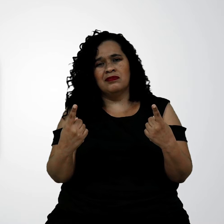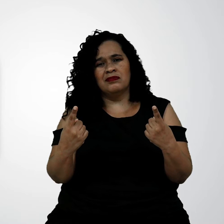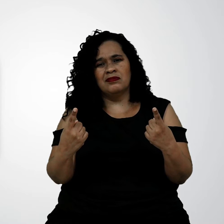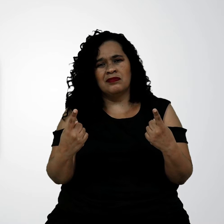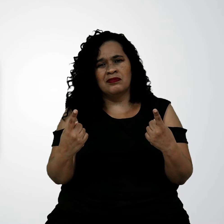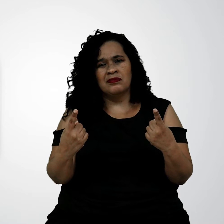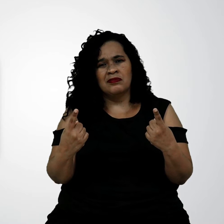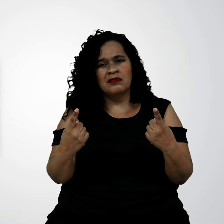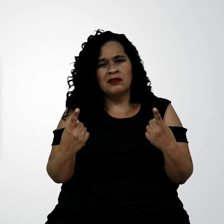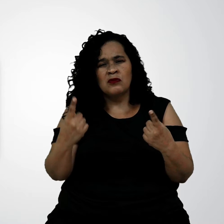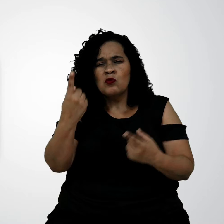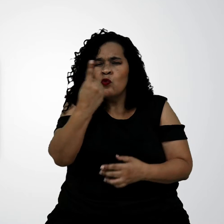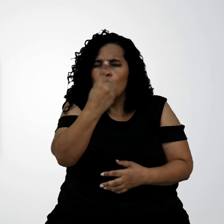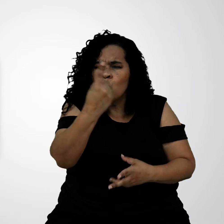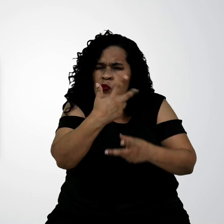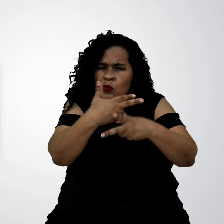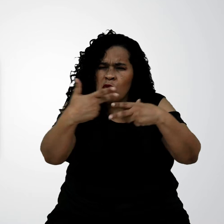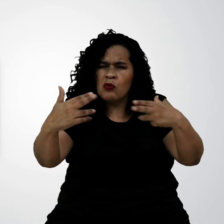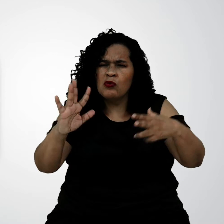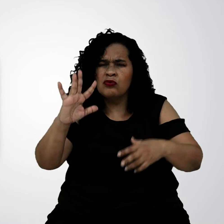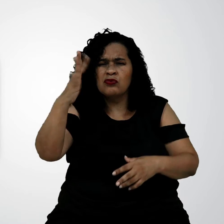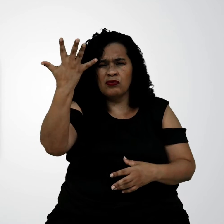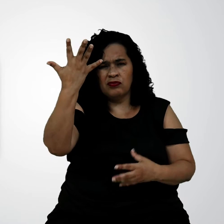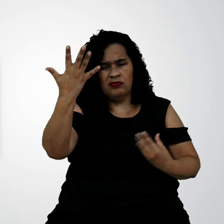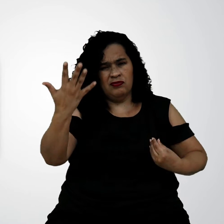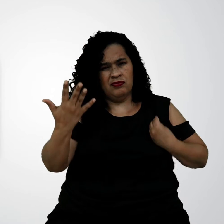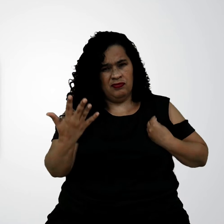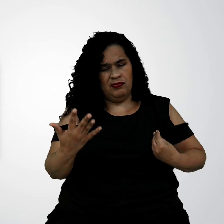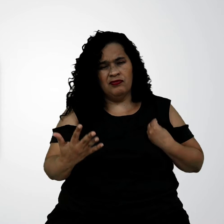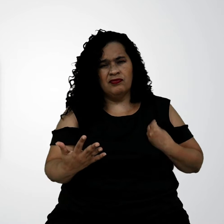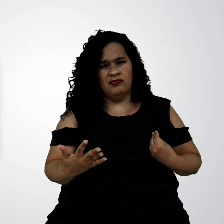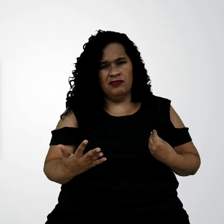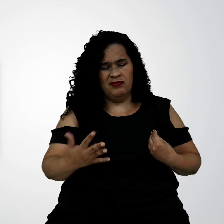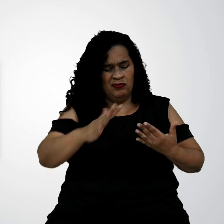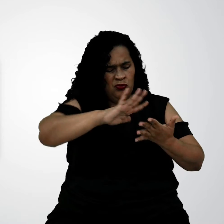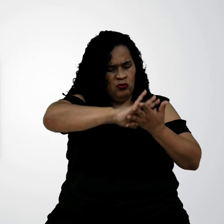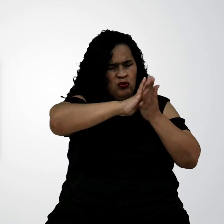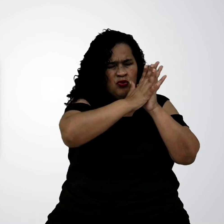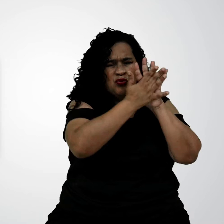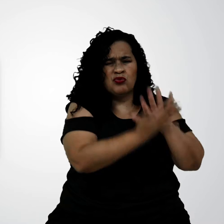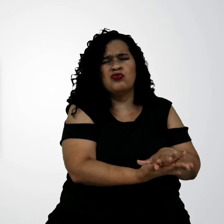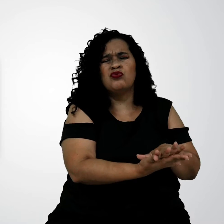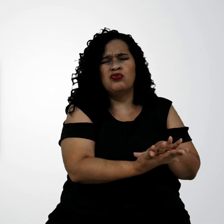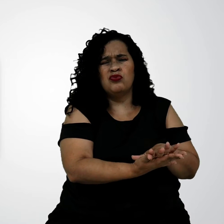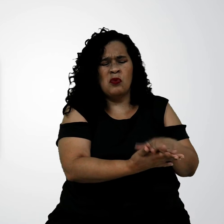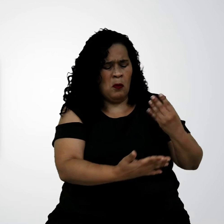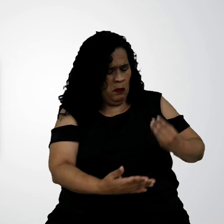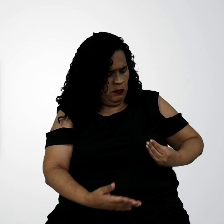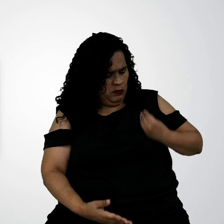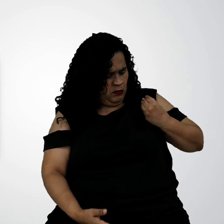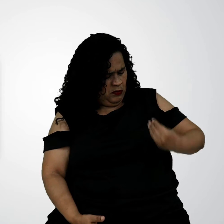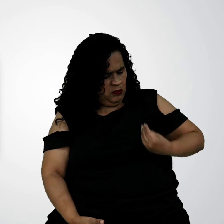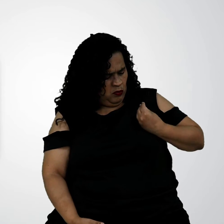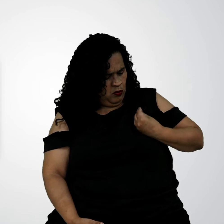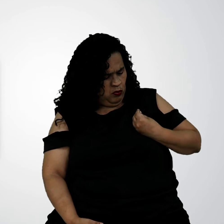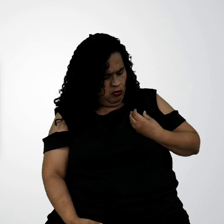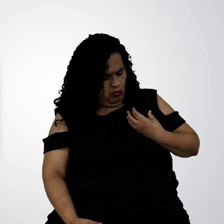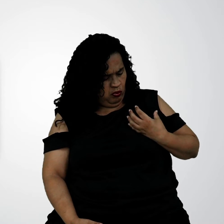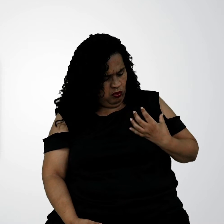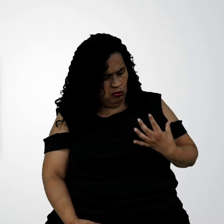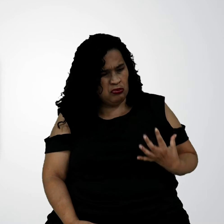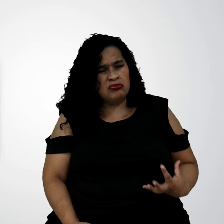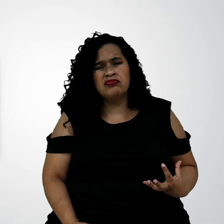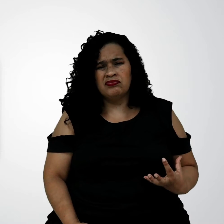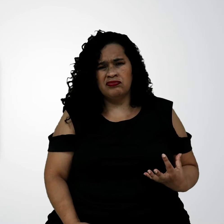de destruir a sua vida inteira. Então tome muito cuidado, porque a nossa vida ela é sistêmica, a